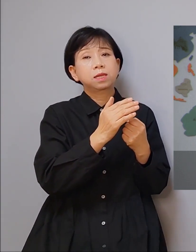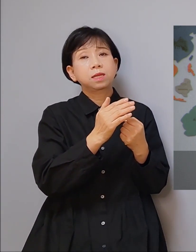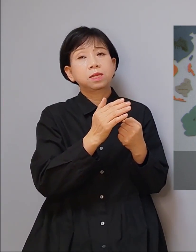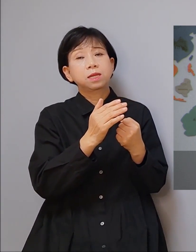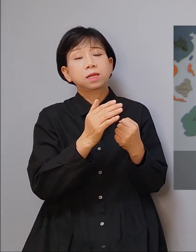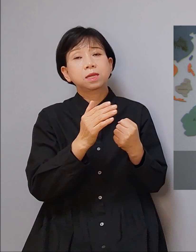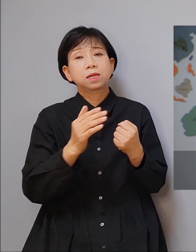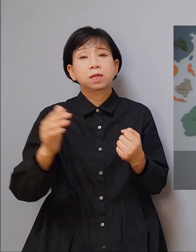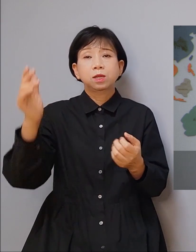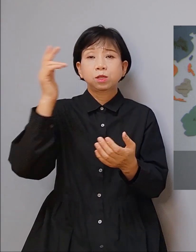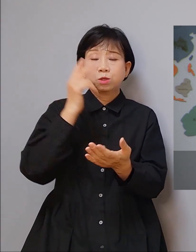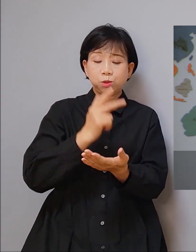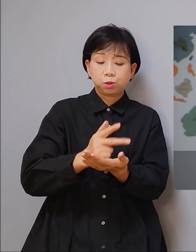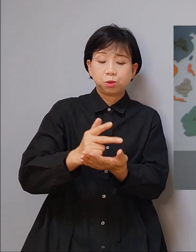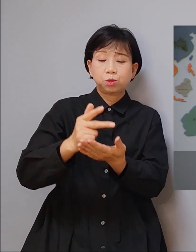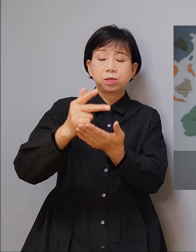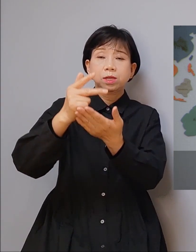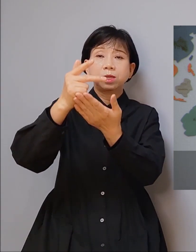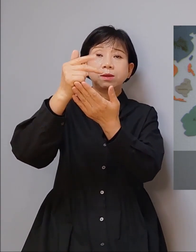찬양하오니